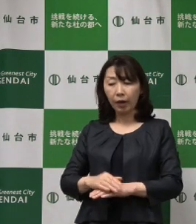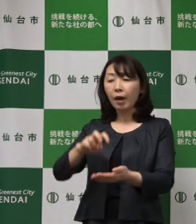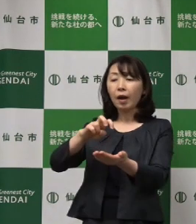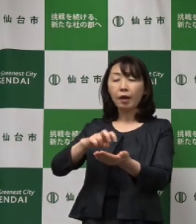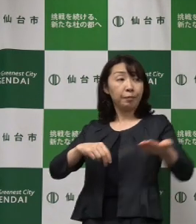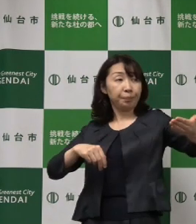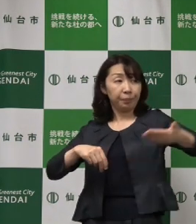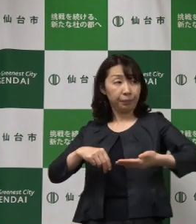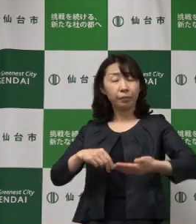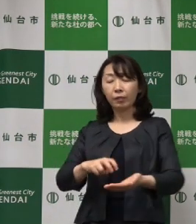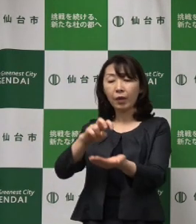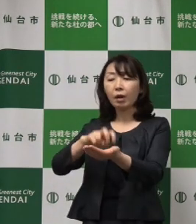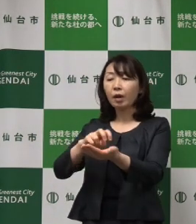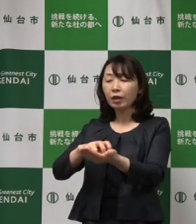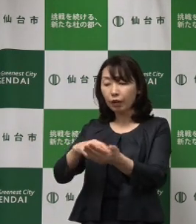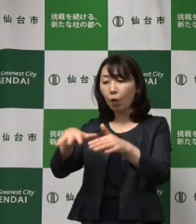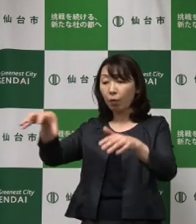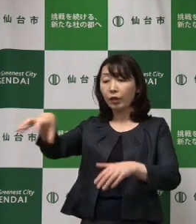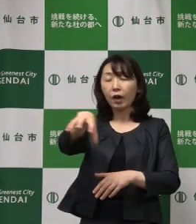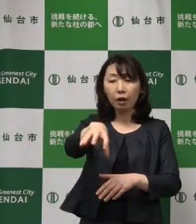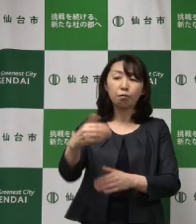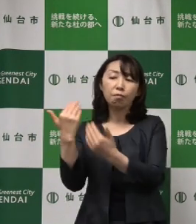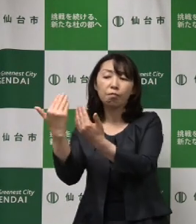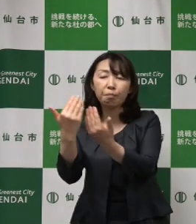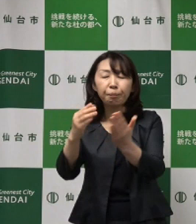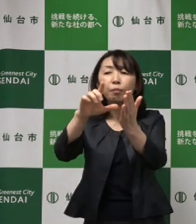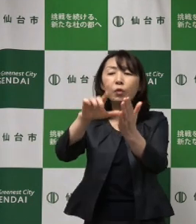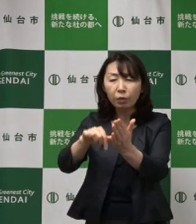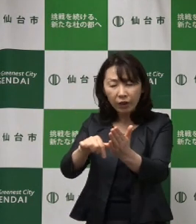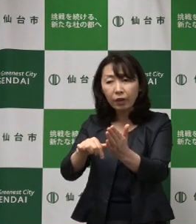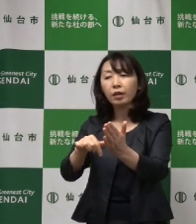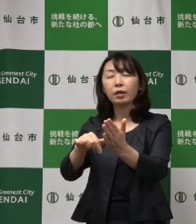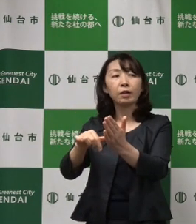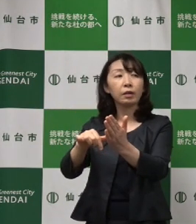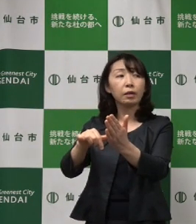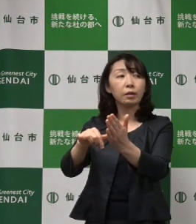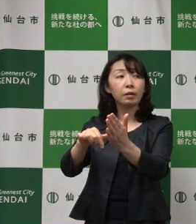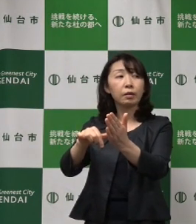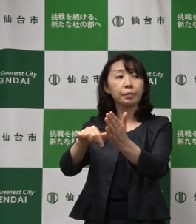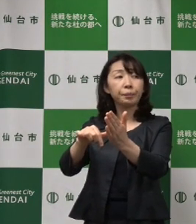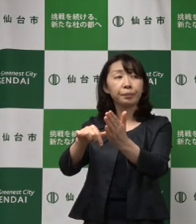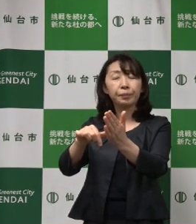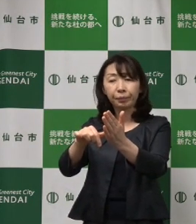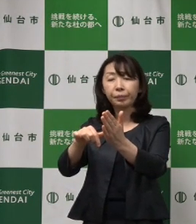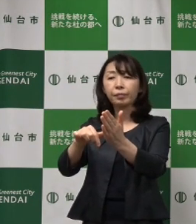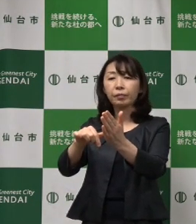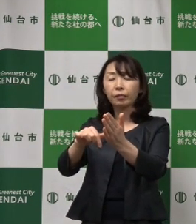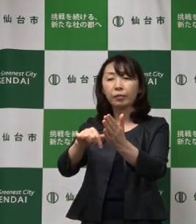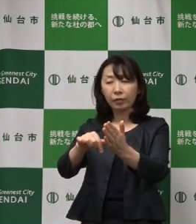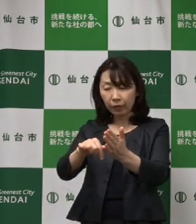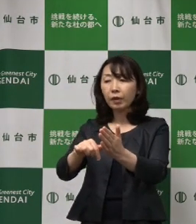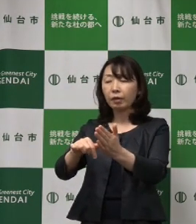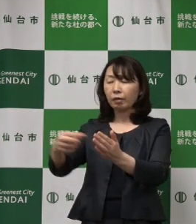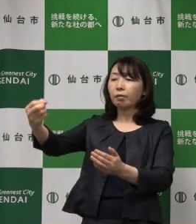ね、どこかで連絡ミスがあったのかもしれないですけれども、例えば、市からワク